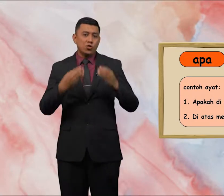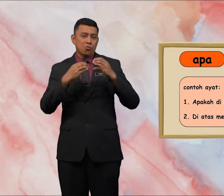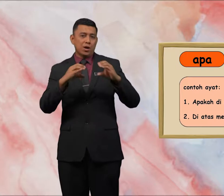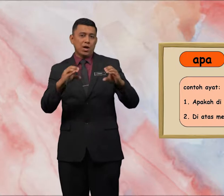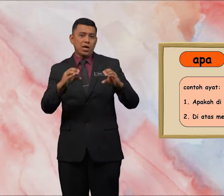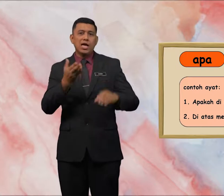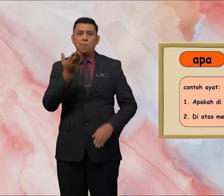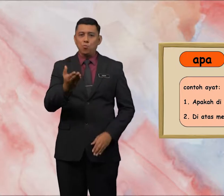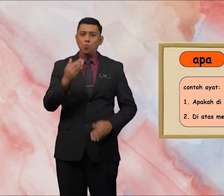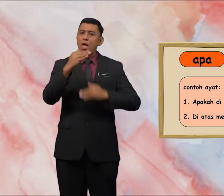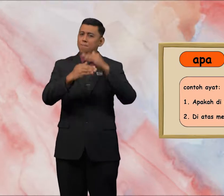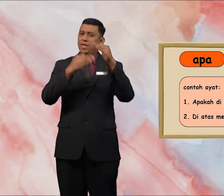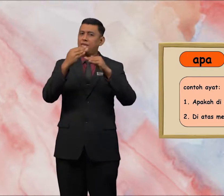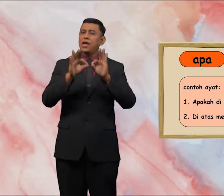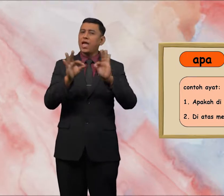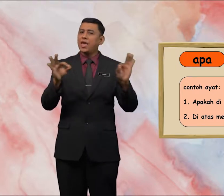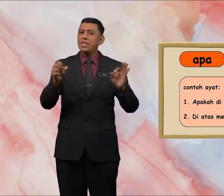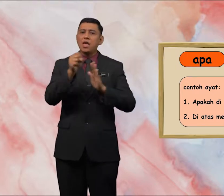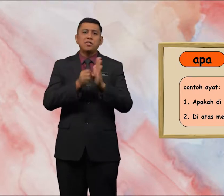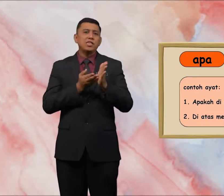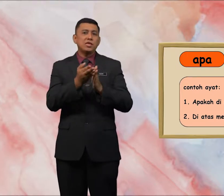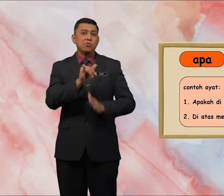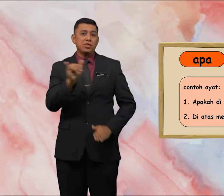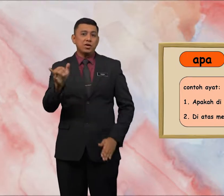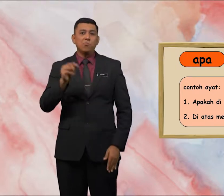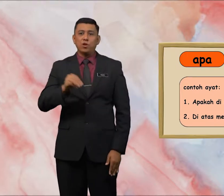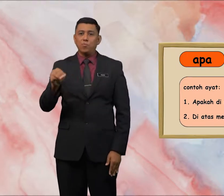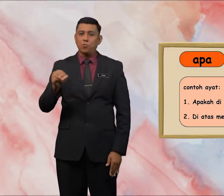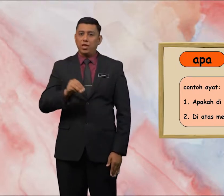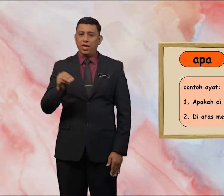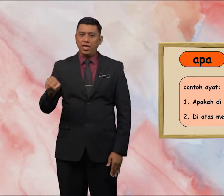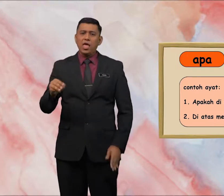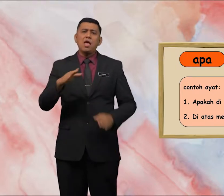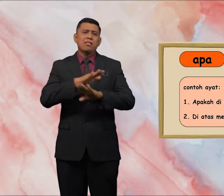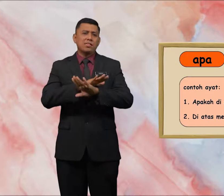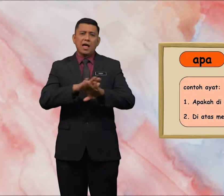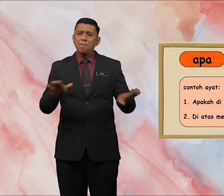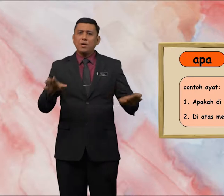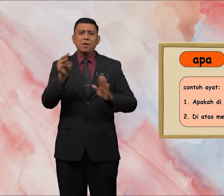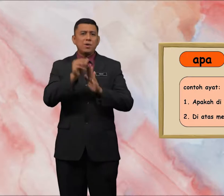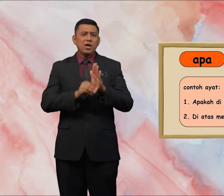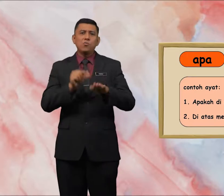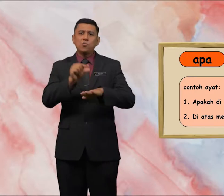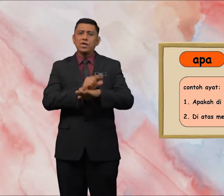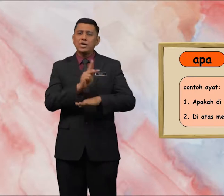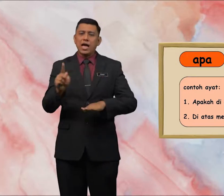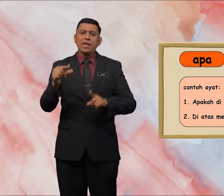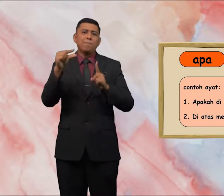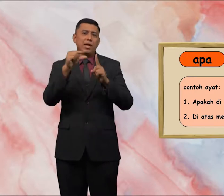Cuba kamu bina ayat seterusnya, murid-murid, tanpa menggunakan